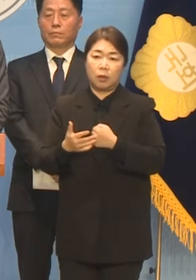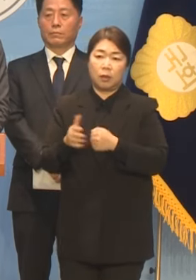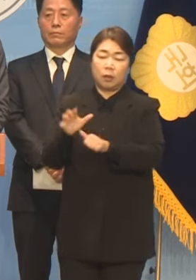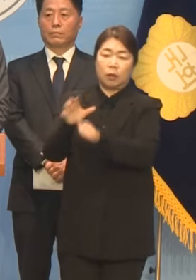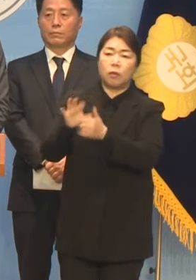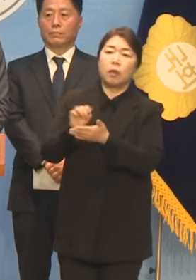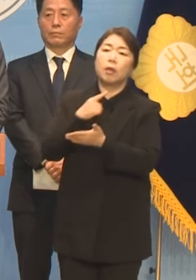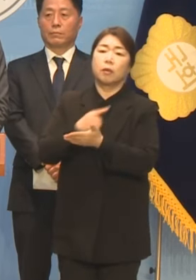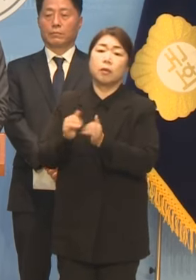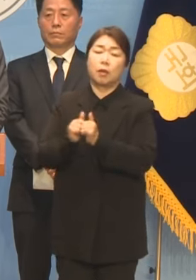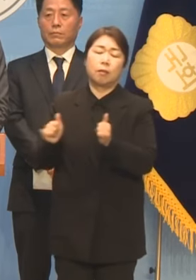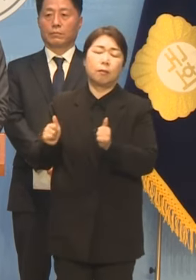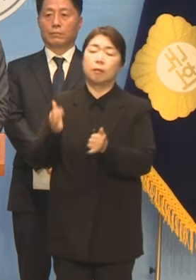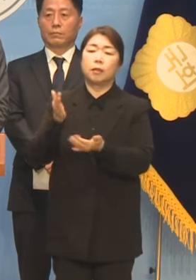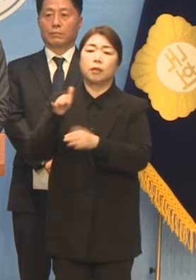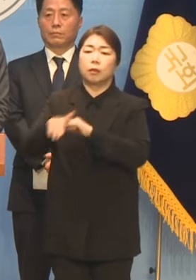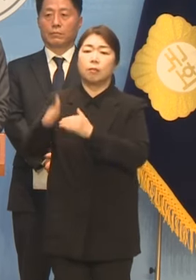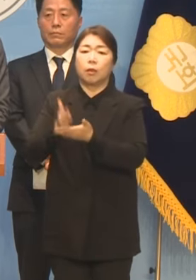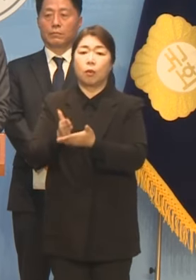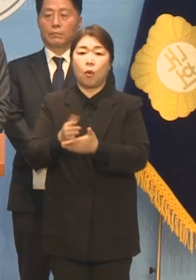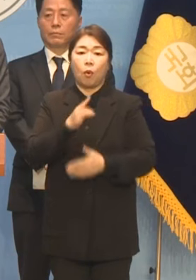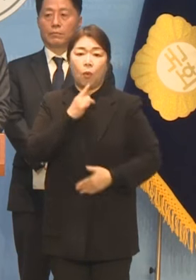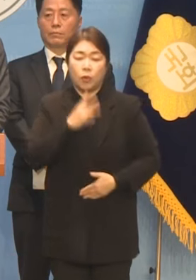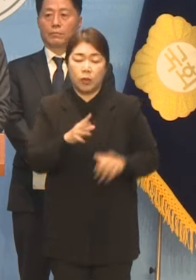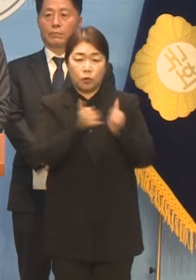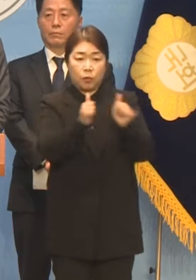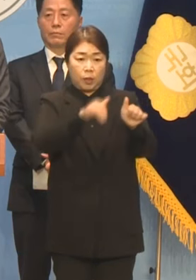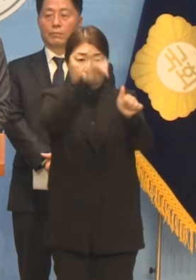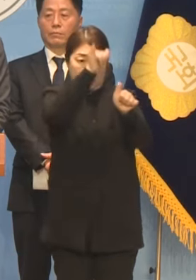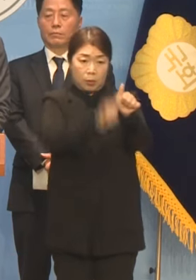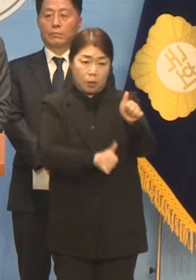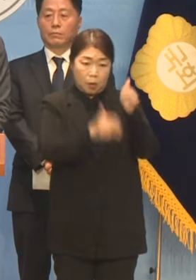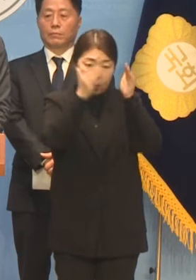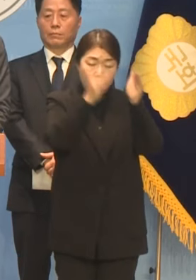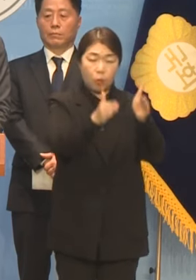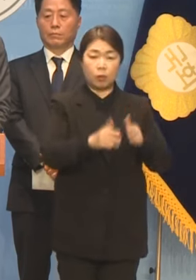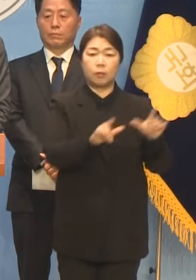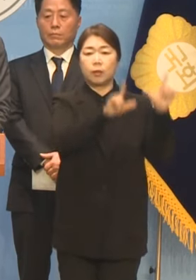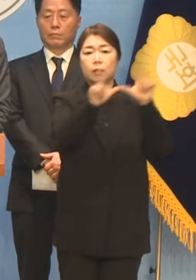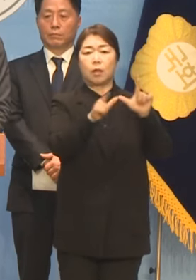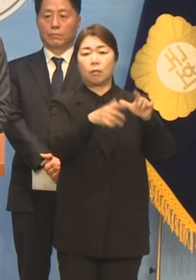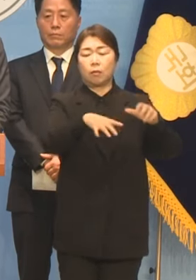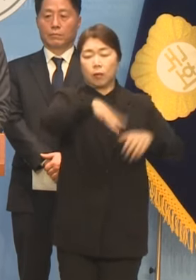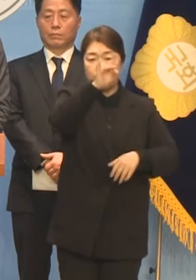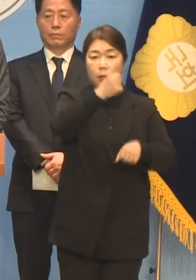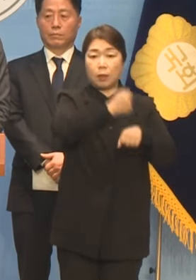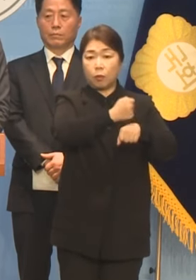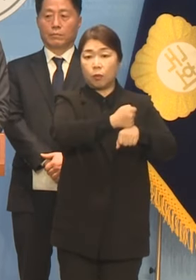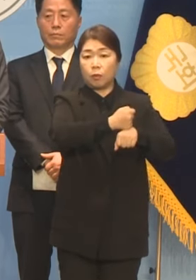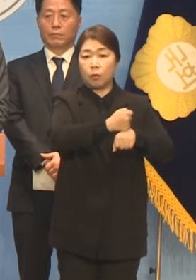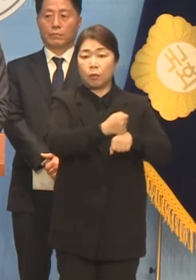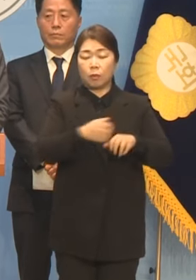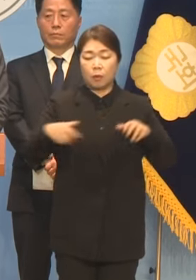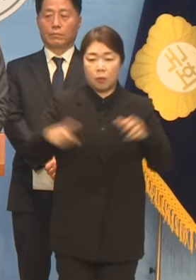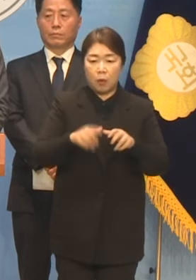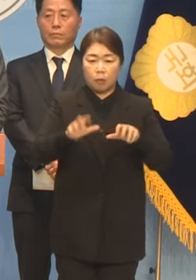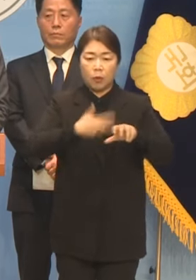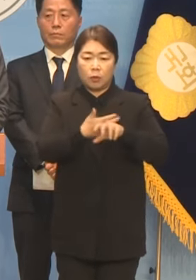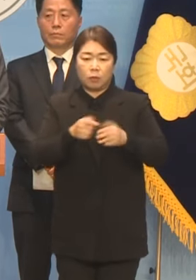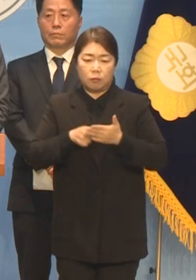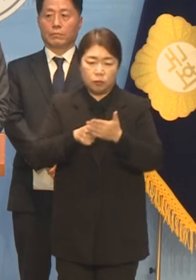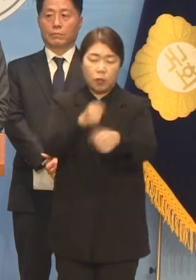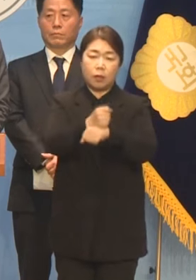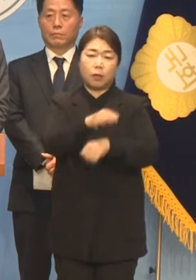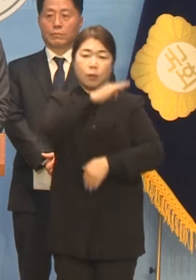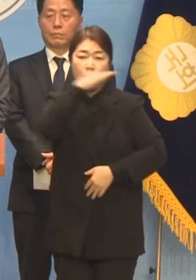아닌 오직 국민만을 섬기는 정치 민생을 우선하고 통합과 혁신을 추구해 가는 올바른